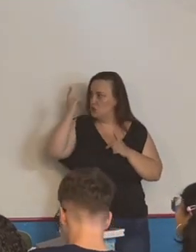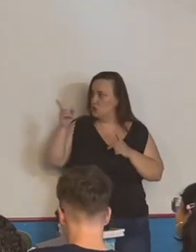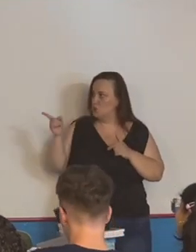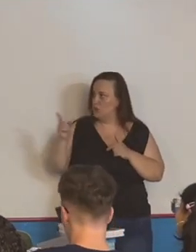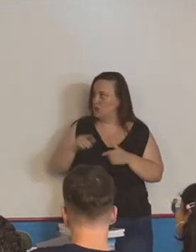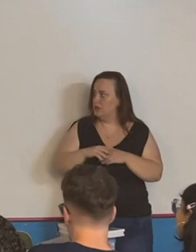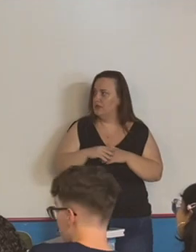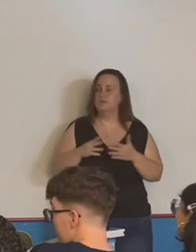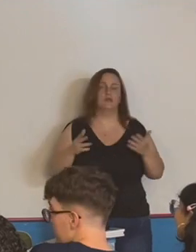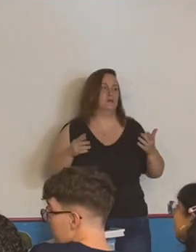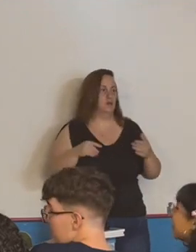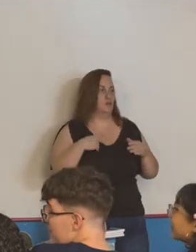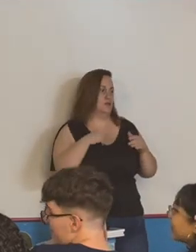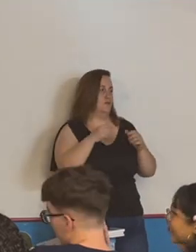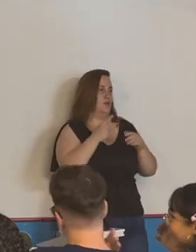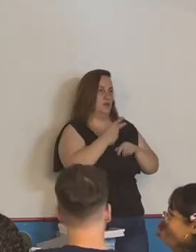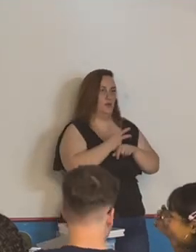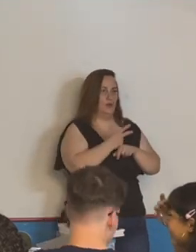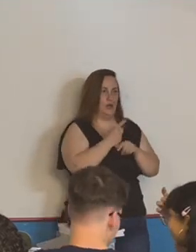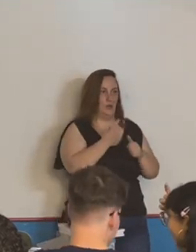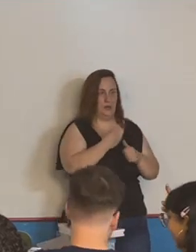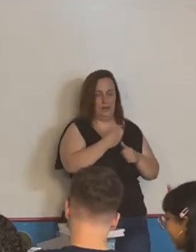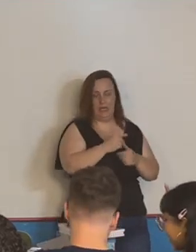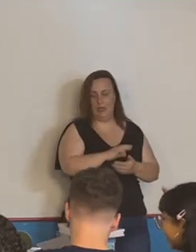primeiro trabalho.